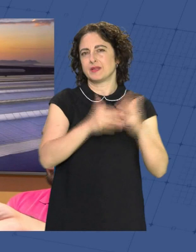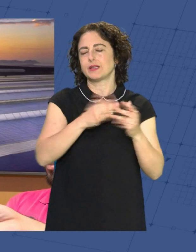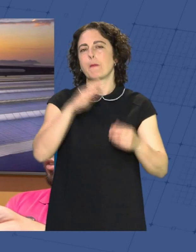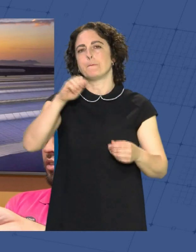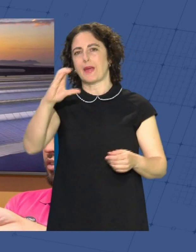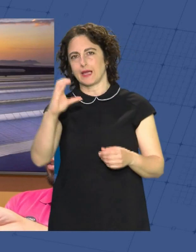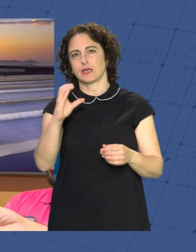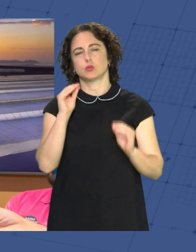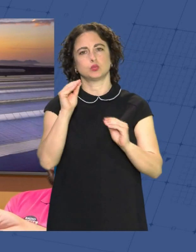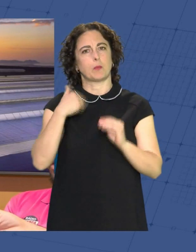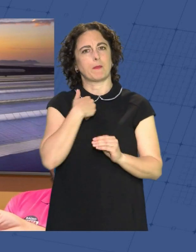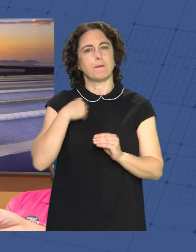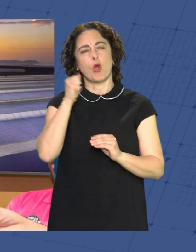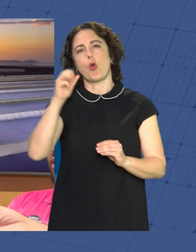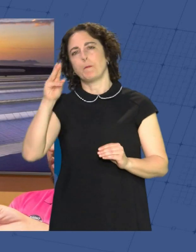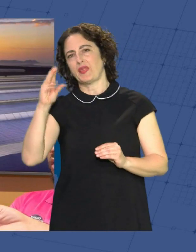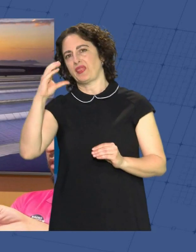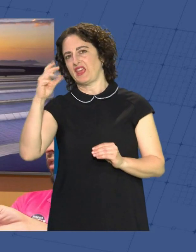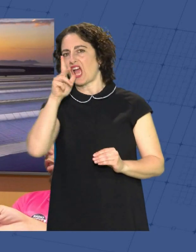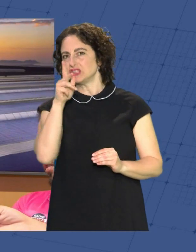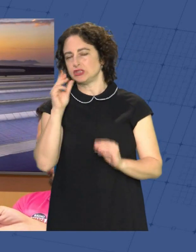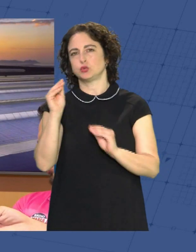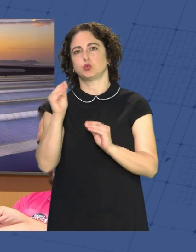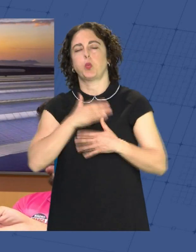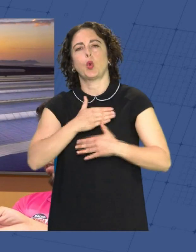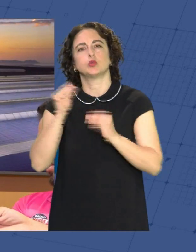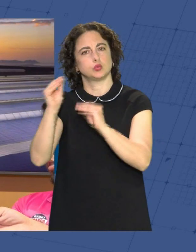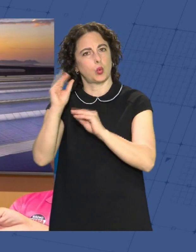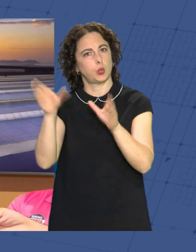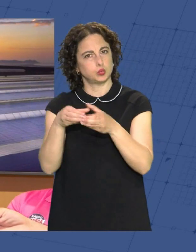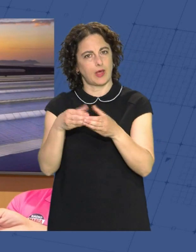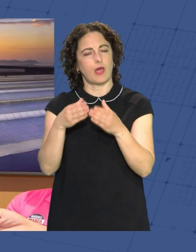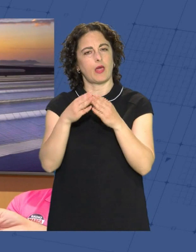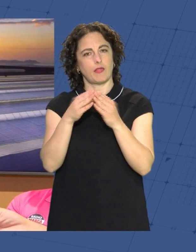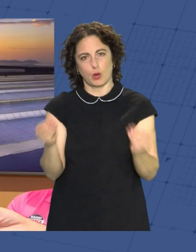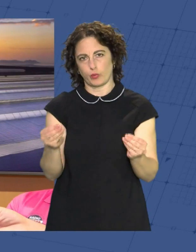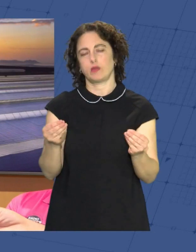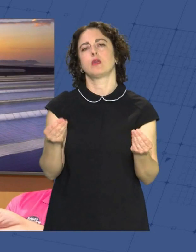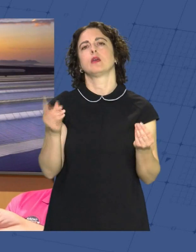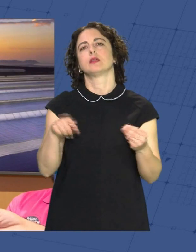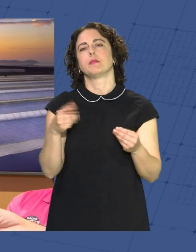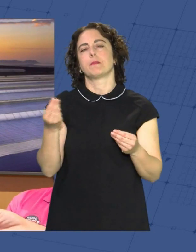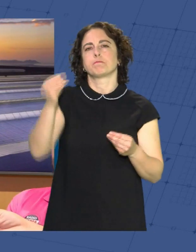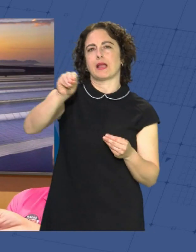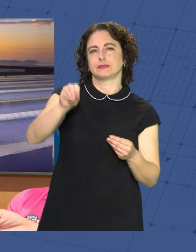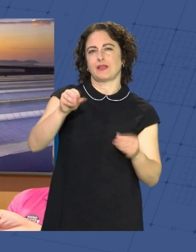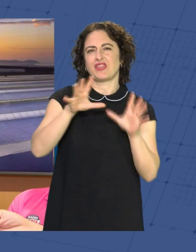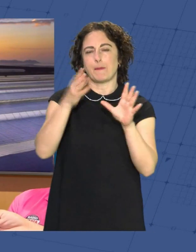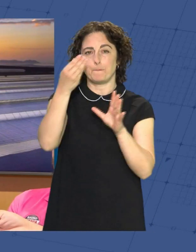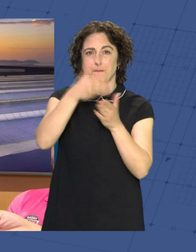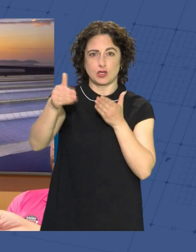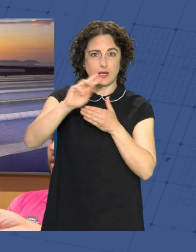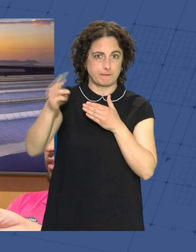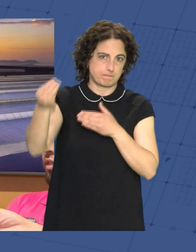del papel de la OPFH, de esa voluntad que tiene también la Junta de Andalucía de incrementar hasta en 10 millones más los